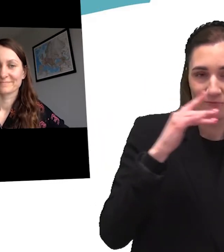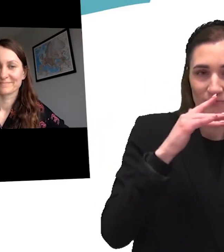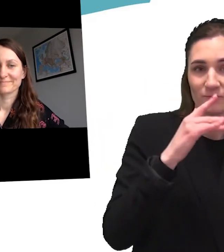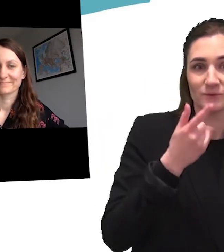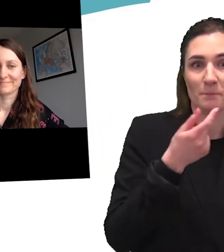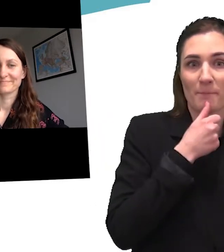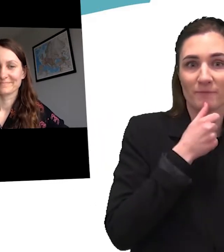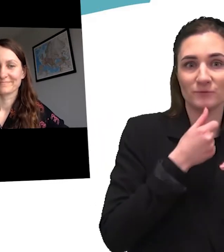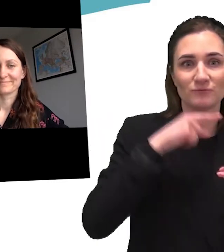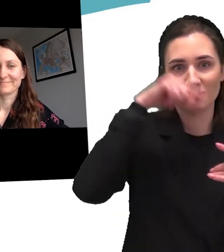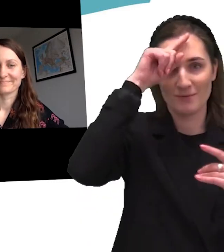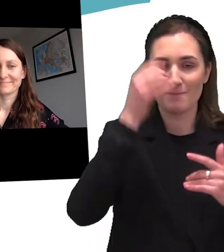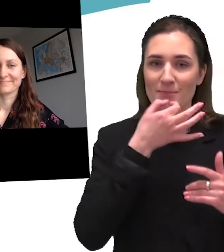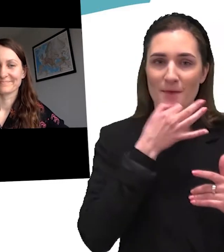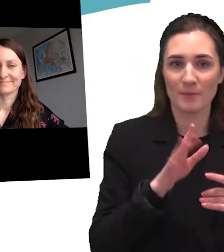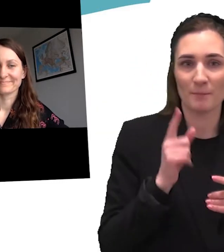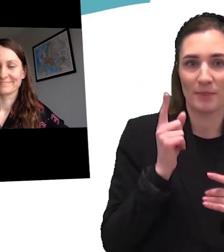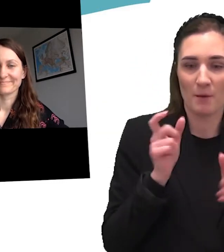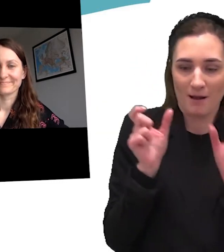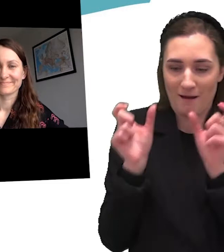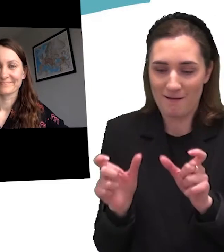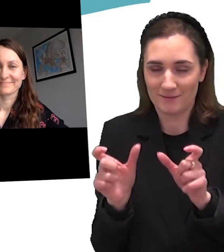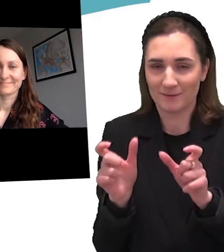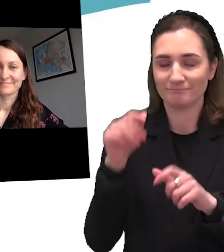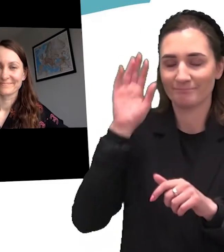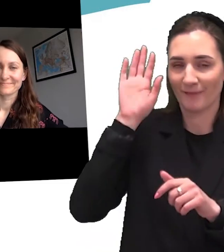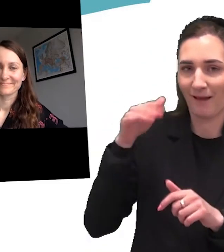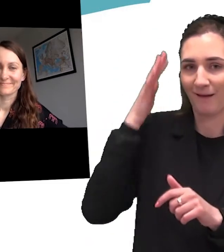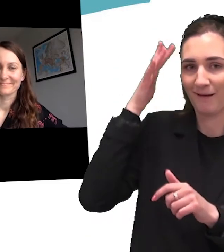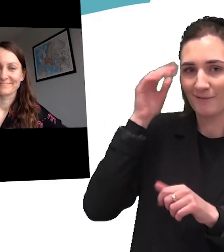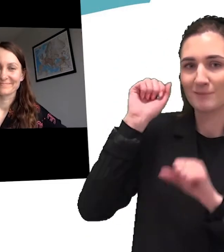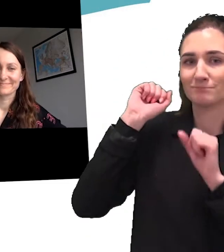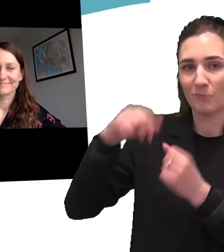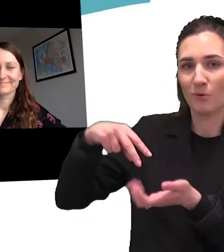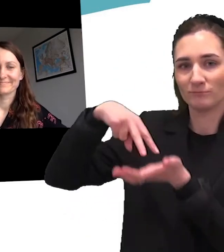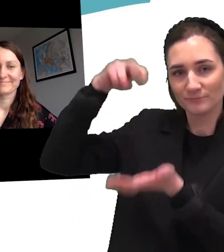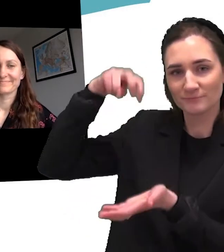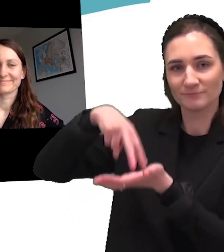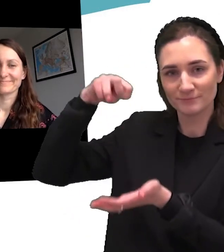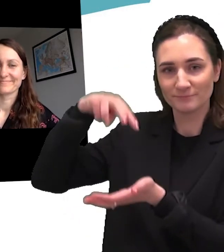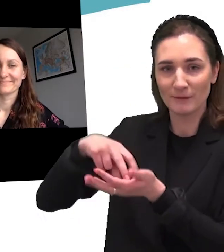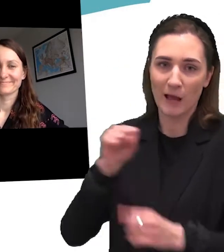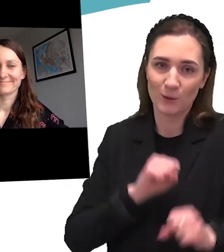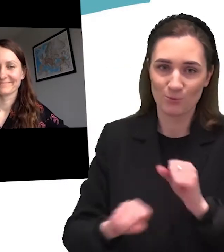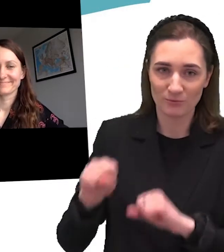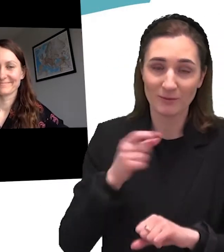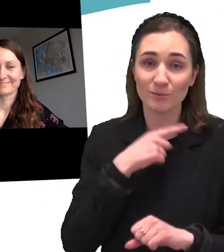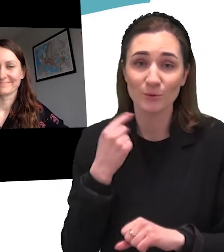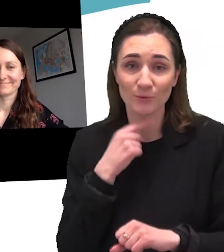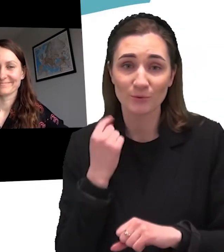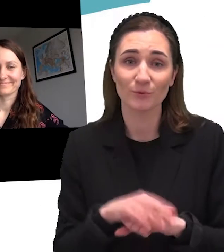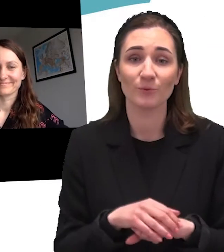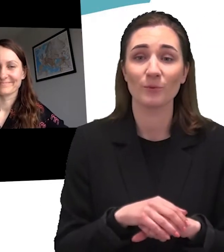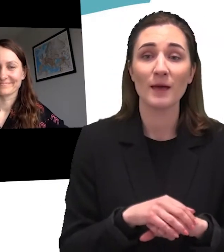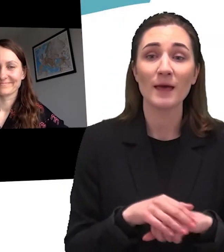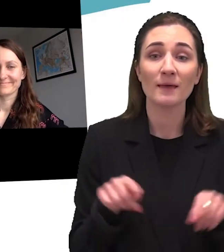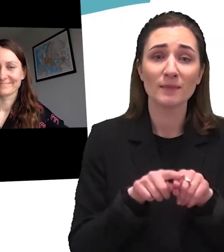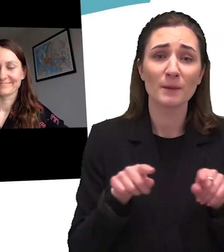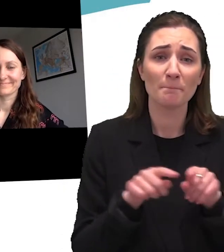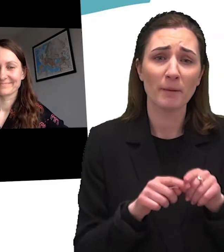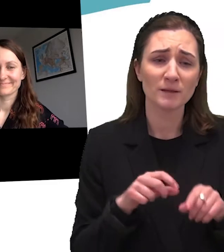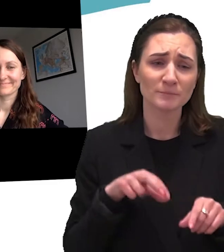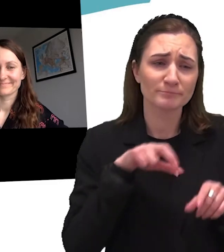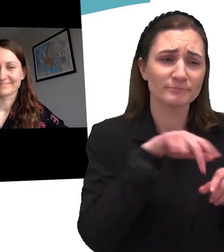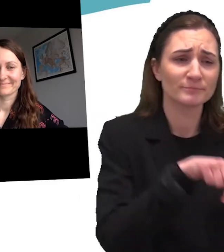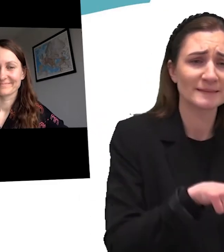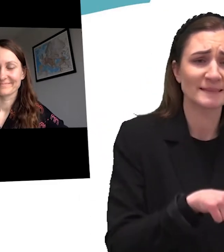pašokinėti, kas ne visada tėvam patinka, bet dabar jau kai karantinas galvo matyti galas tą sofą, kad tik pajudėtų.